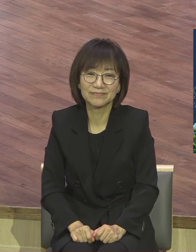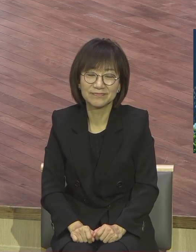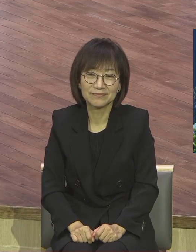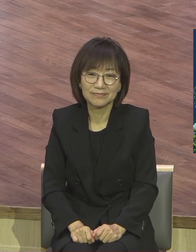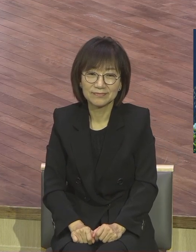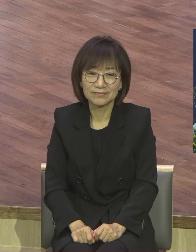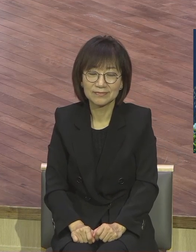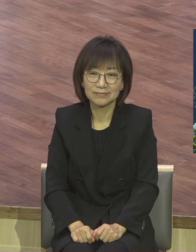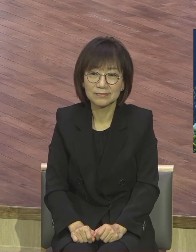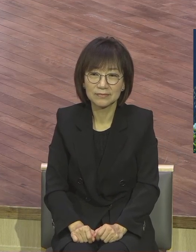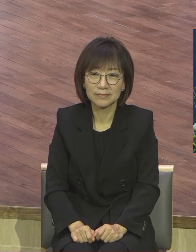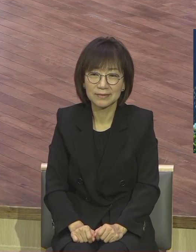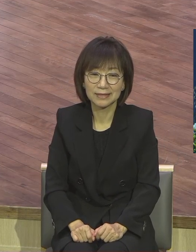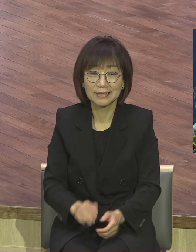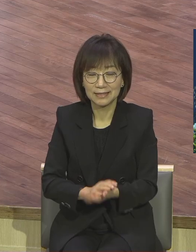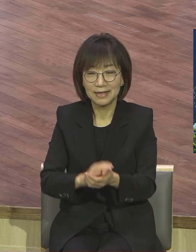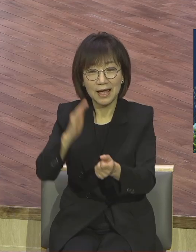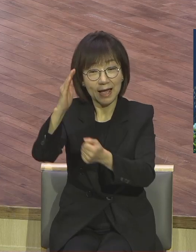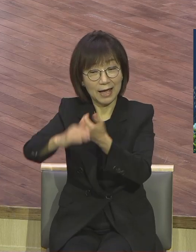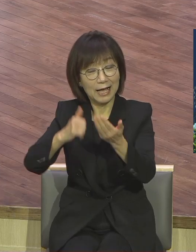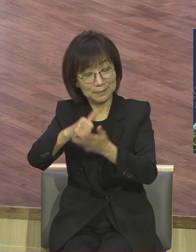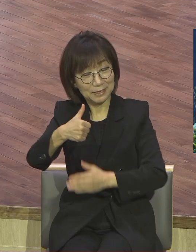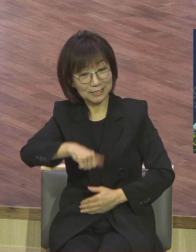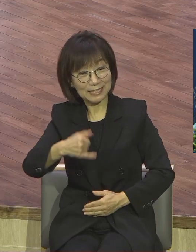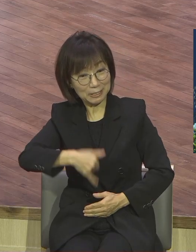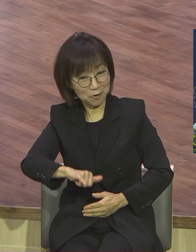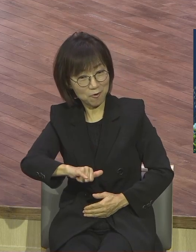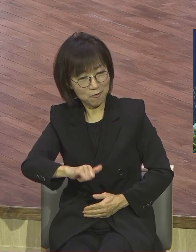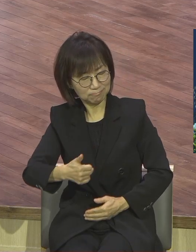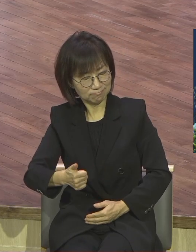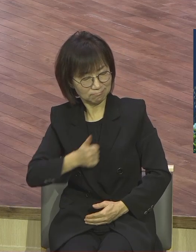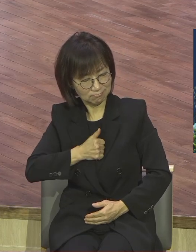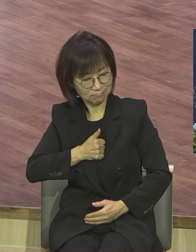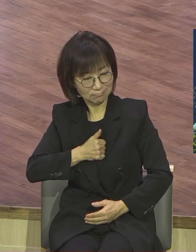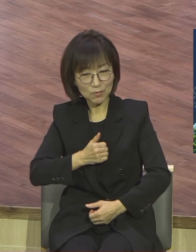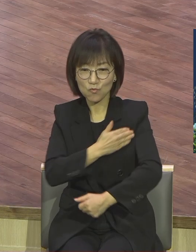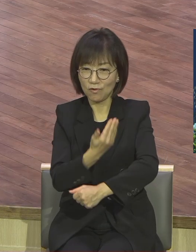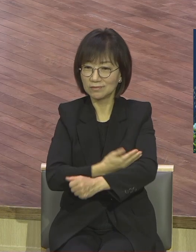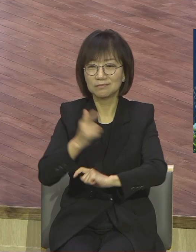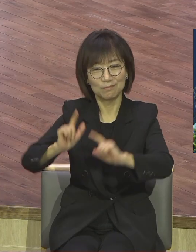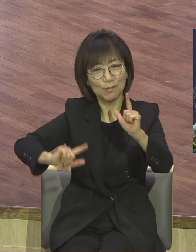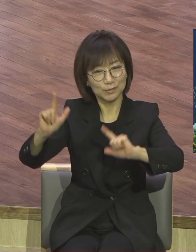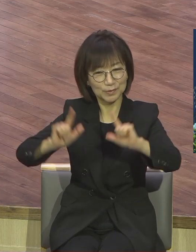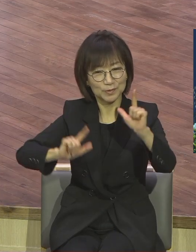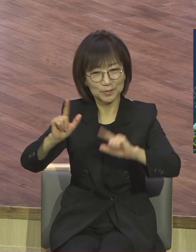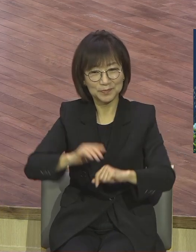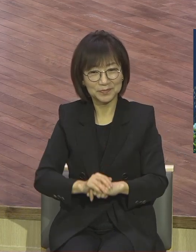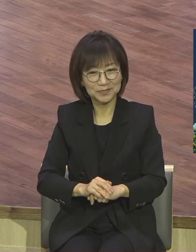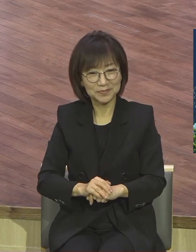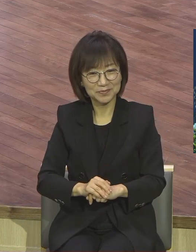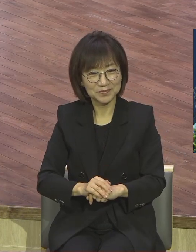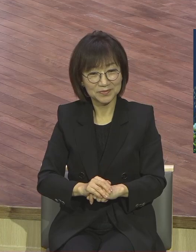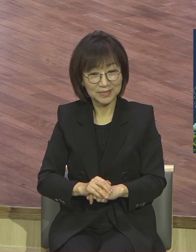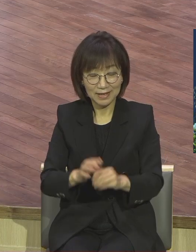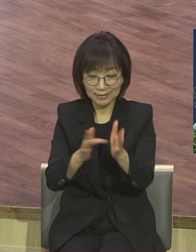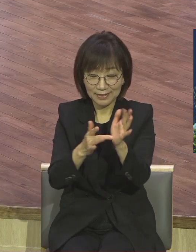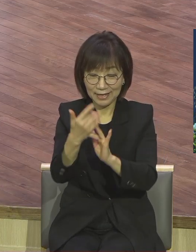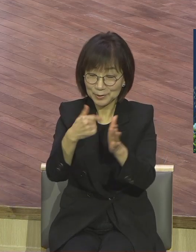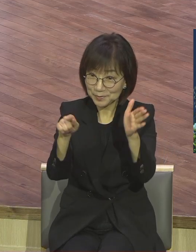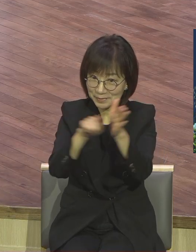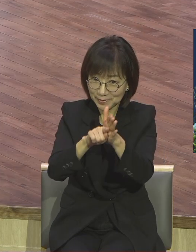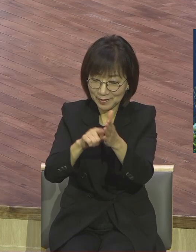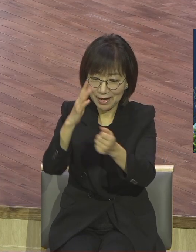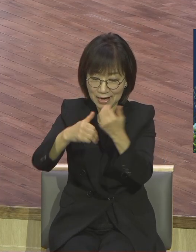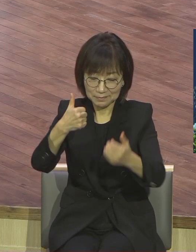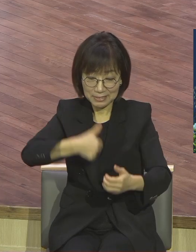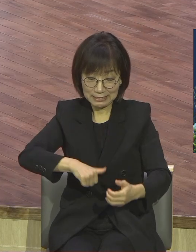이게 하나님의 자녀 가진 신분과 권세예요. 하나님의 자녀 되는 순간에 예수 믿는 순간에